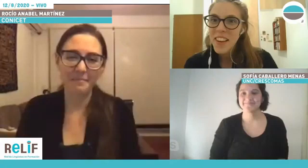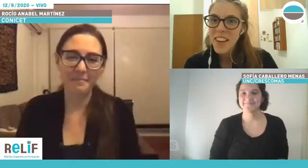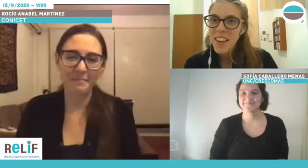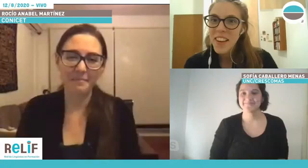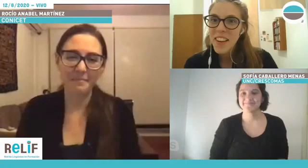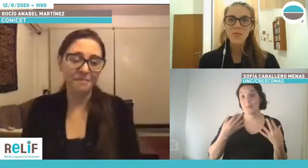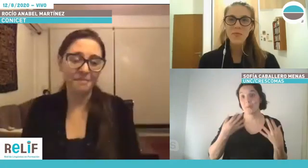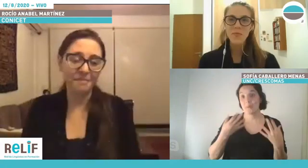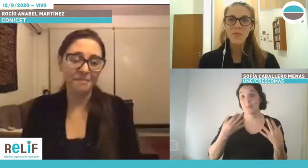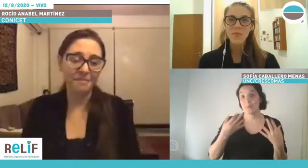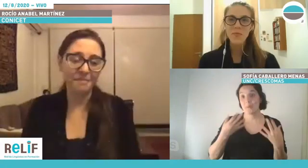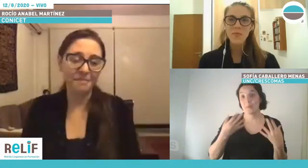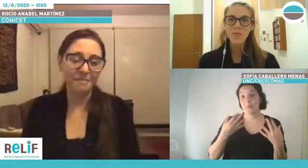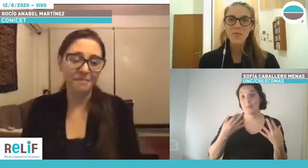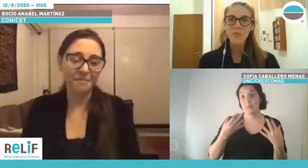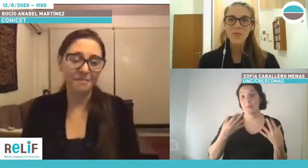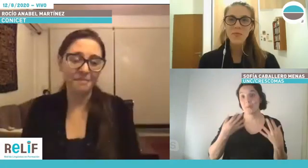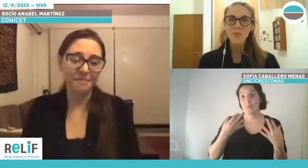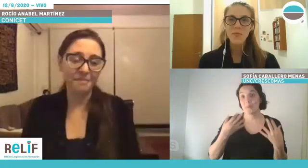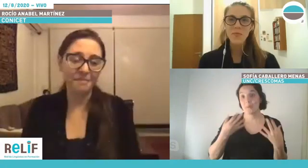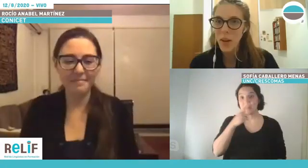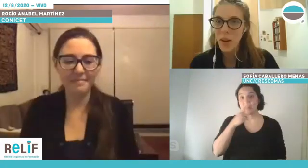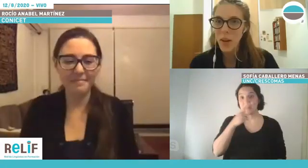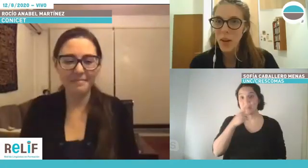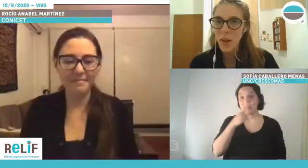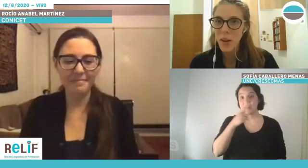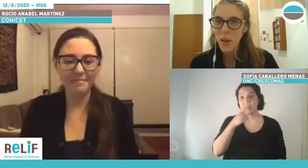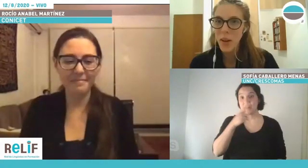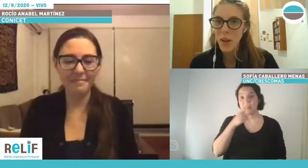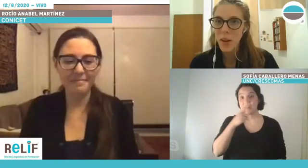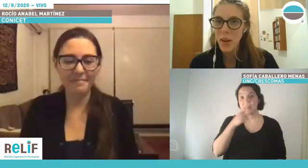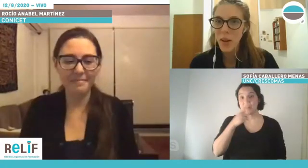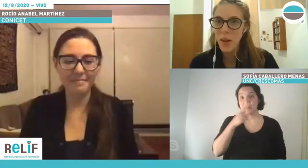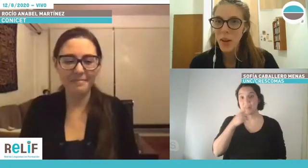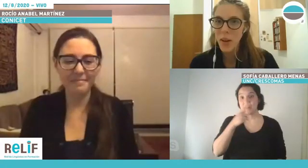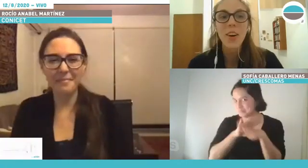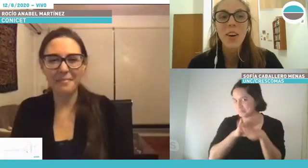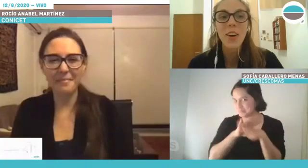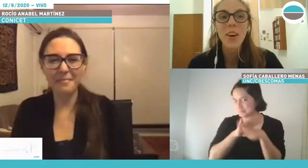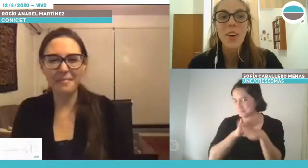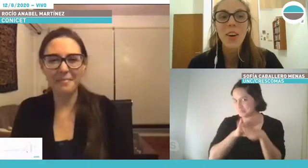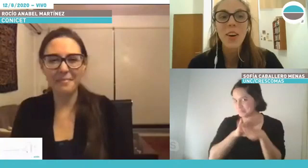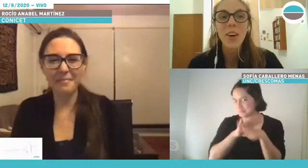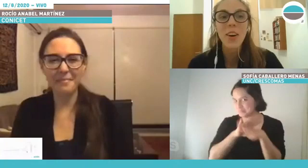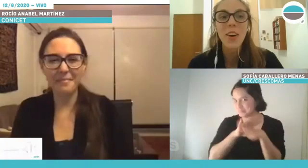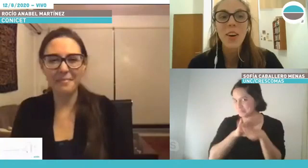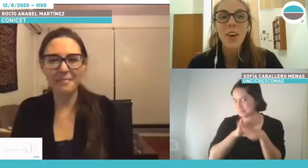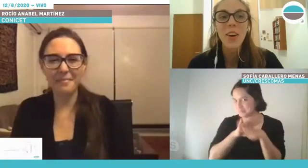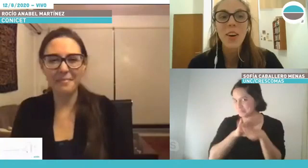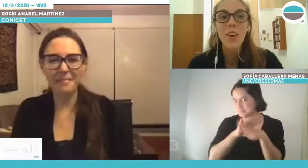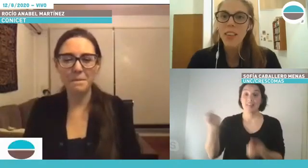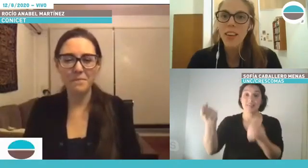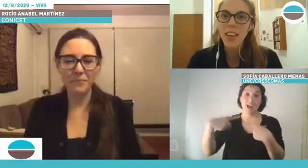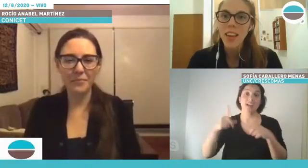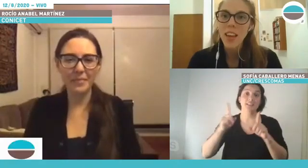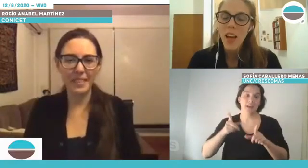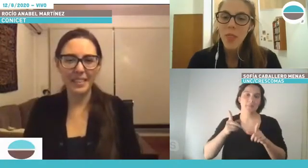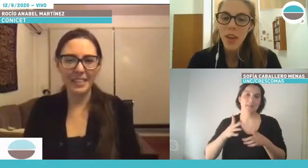Bien, bueno, creo que eso responde la pregunta y nos da también un